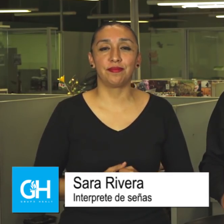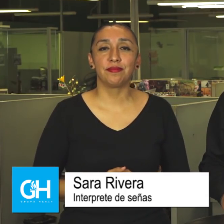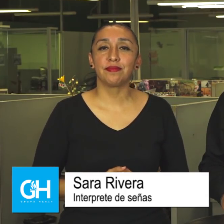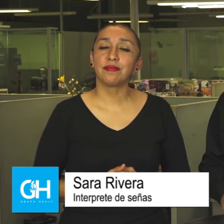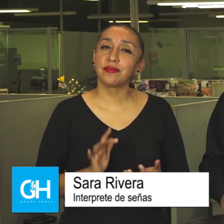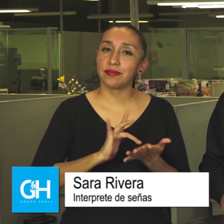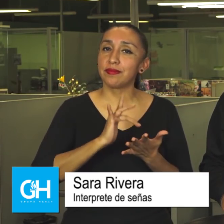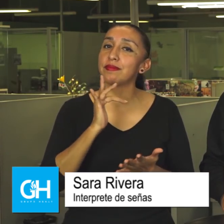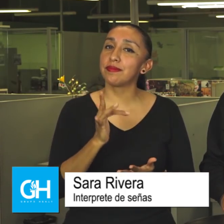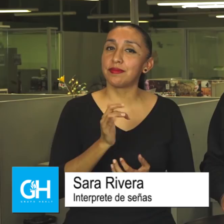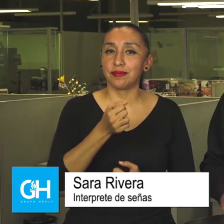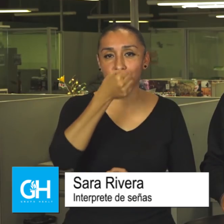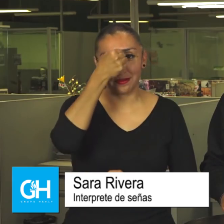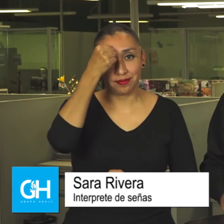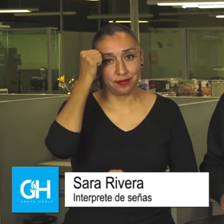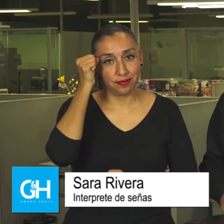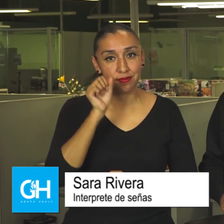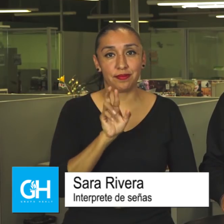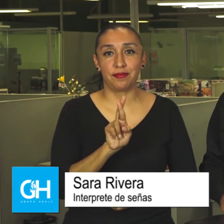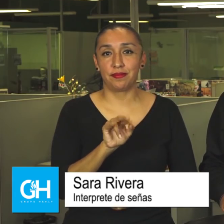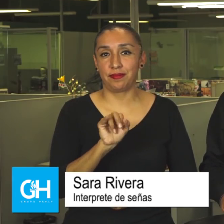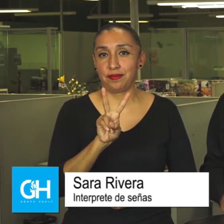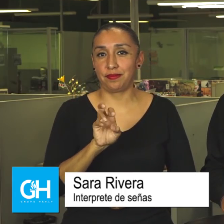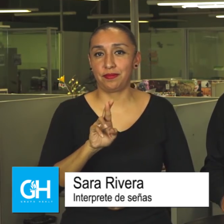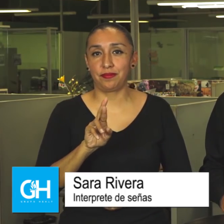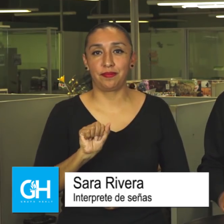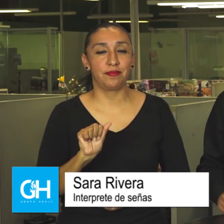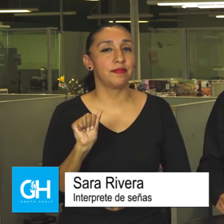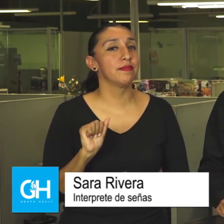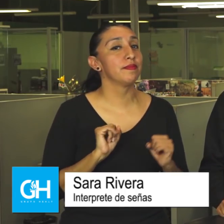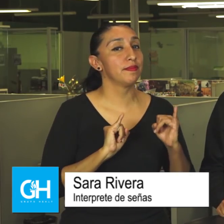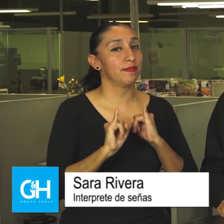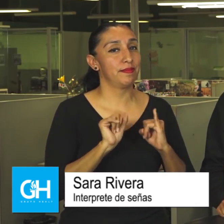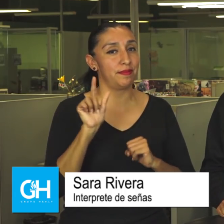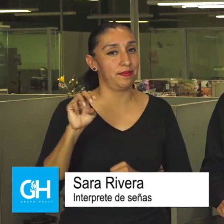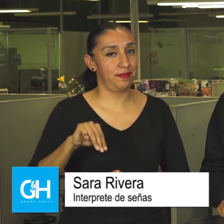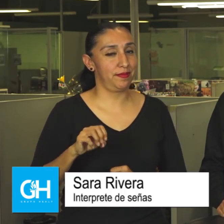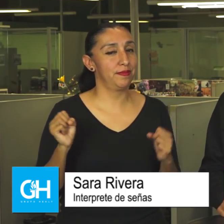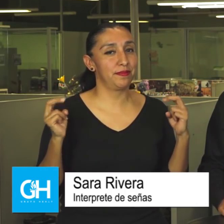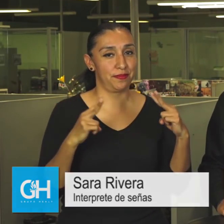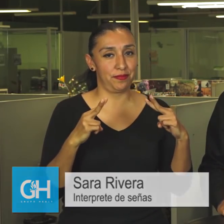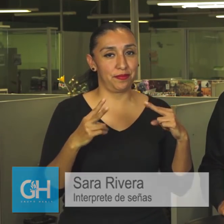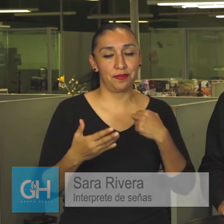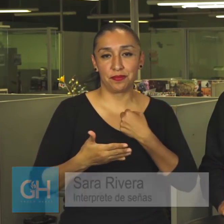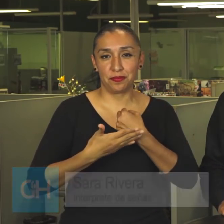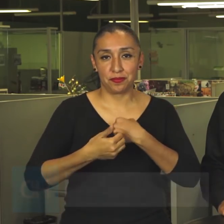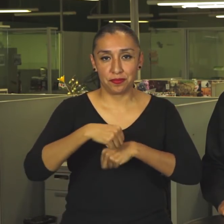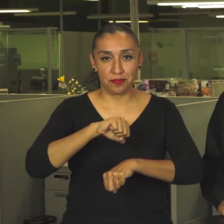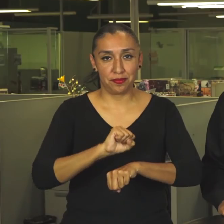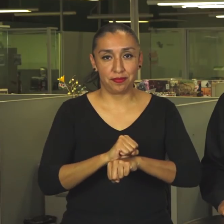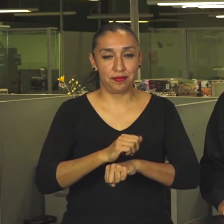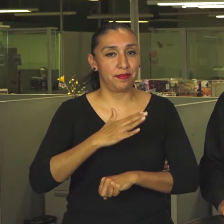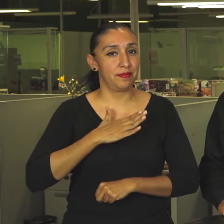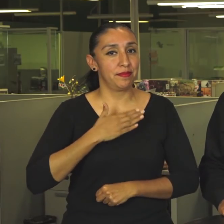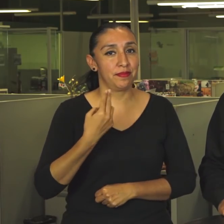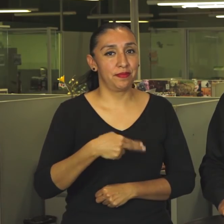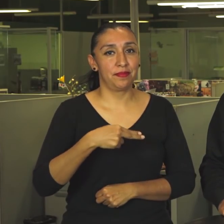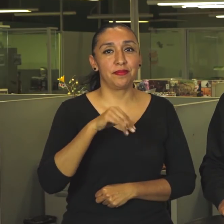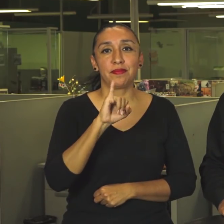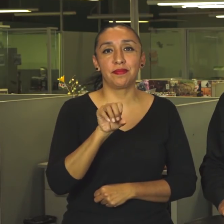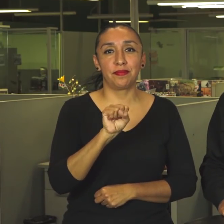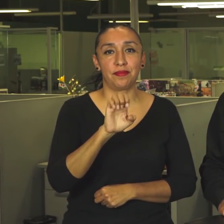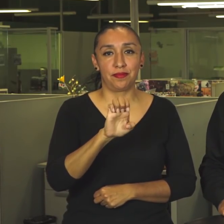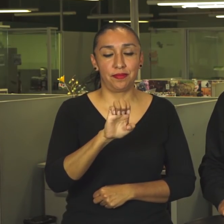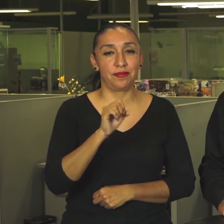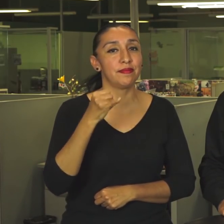agradezco a sara ribera intérprete de señas y nos esperamos la próxima semana mi nombre es josé ibarra siempre en la